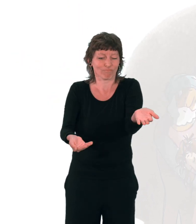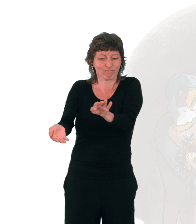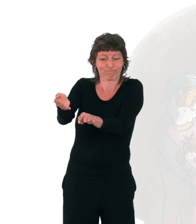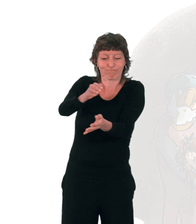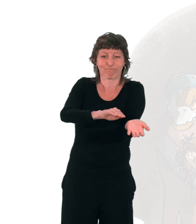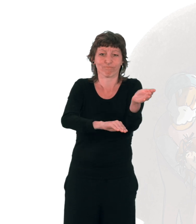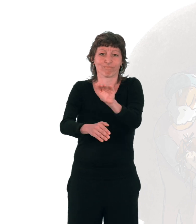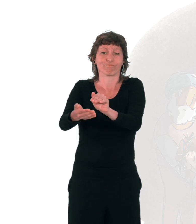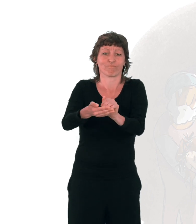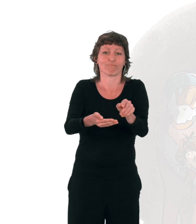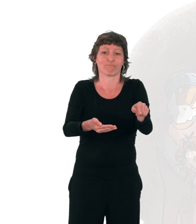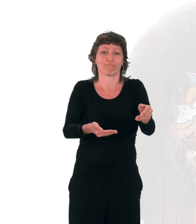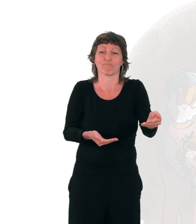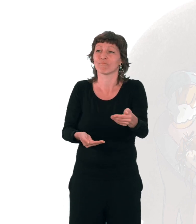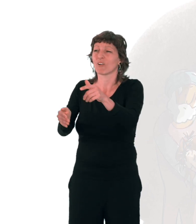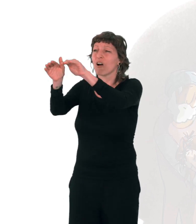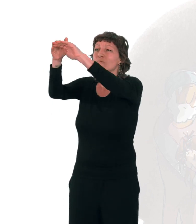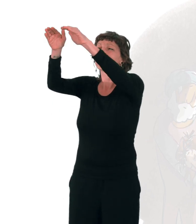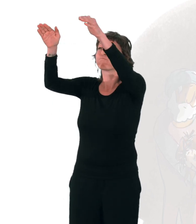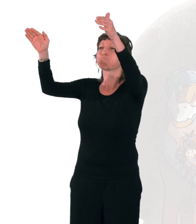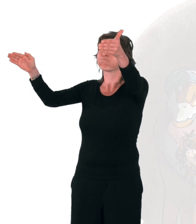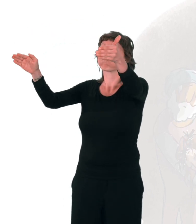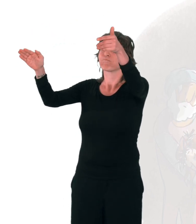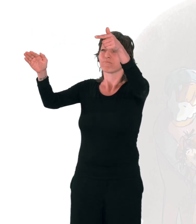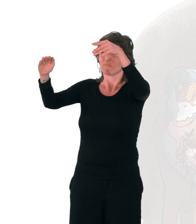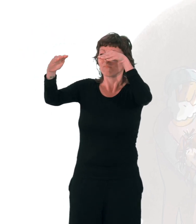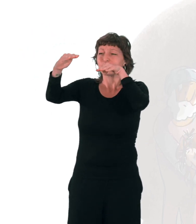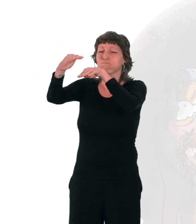drap et le met dans une tombe creusée dans le rocher.